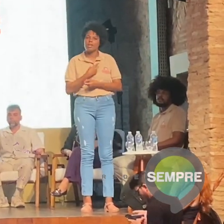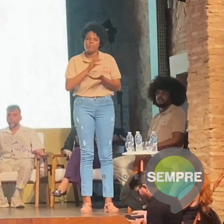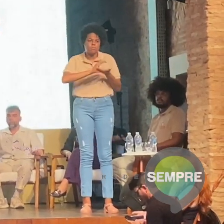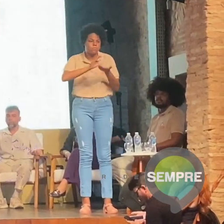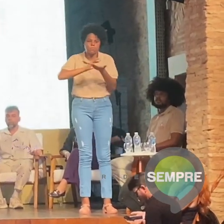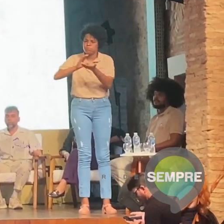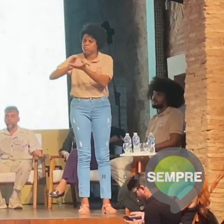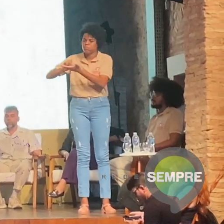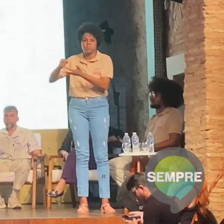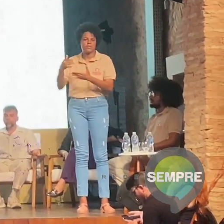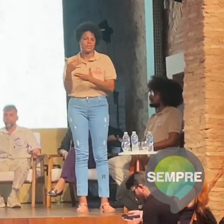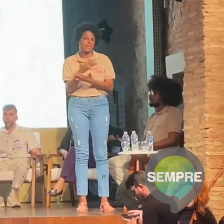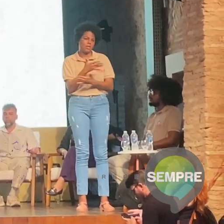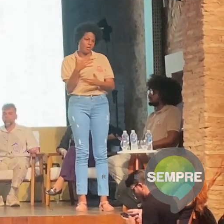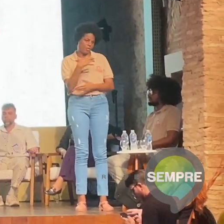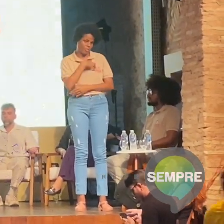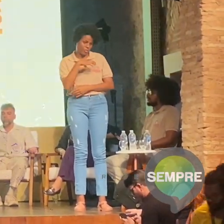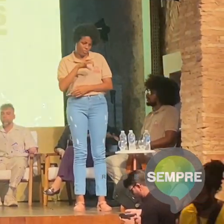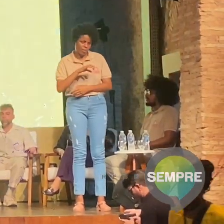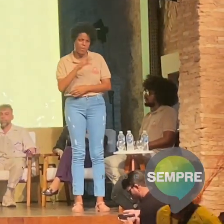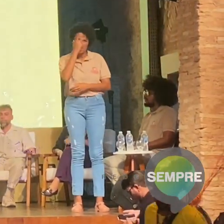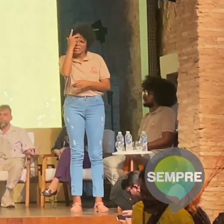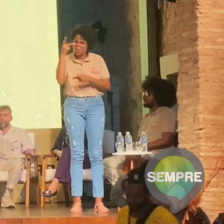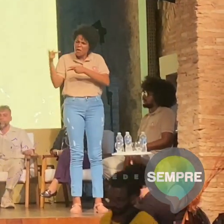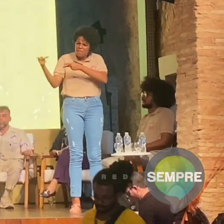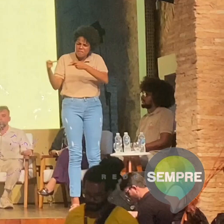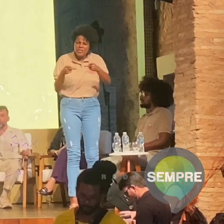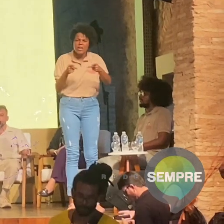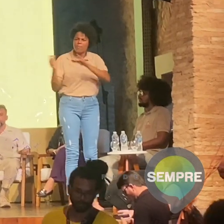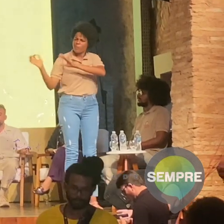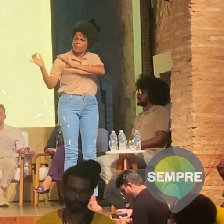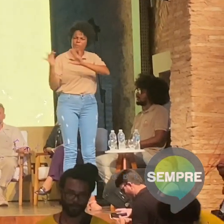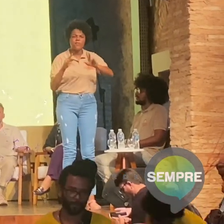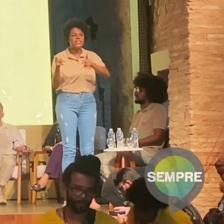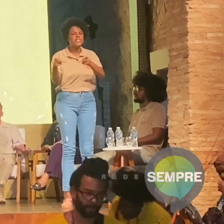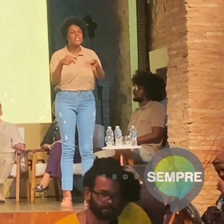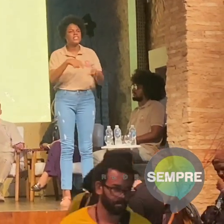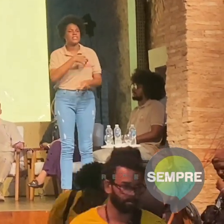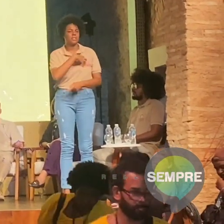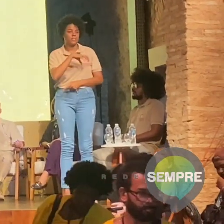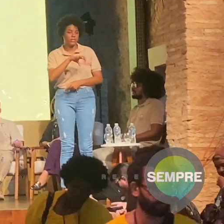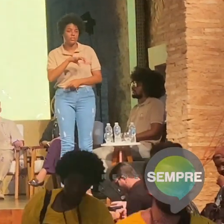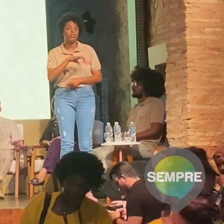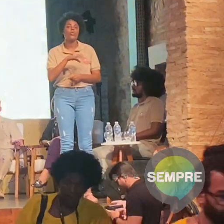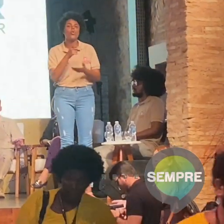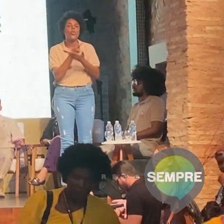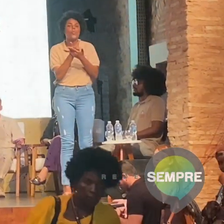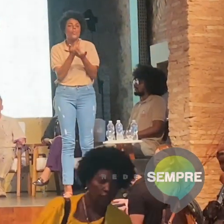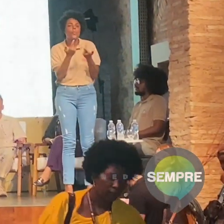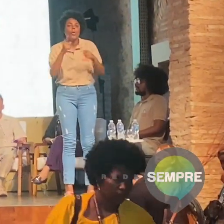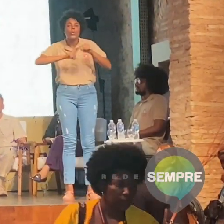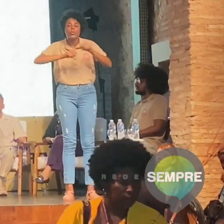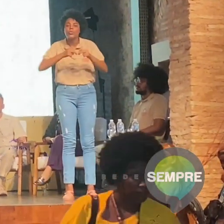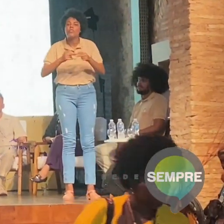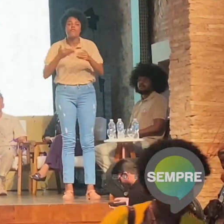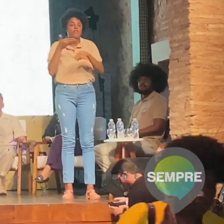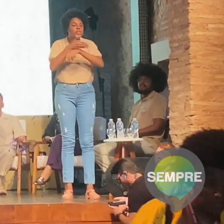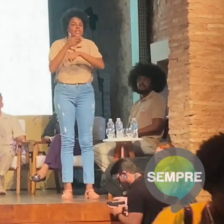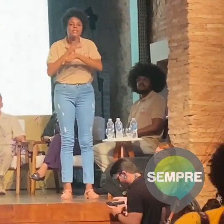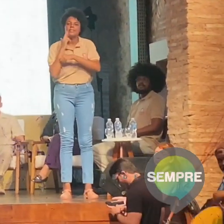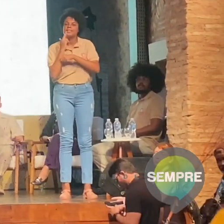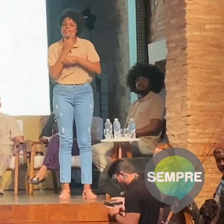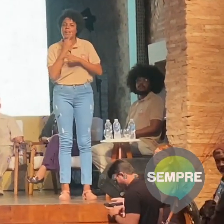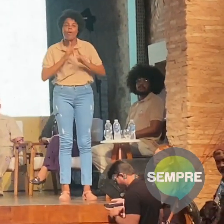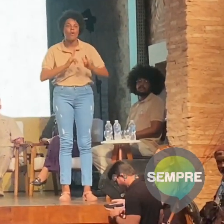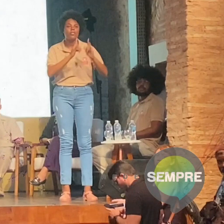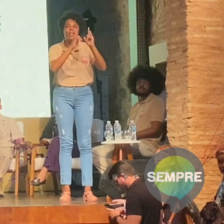que milhares de visitantes venham à nossa cidade, consumam nossos produtos, frequentem os nossos bares, nossos restaurantes, os nossos hotéis,